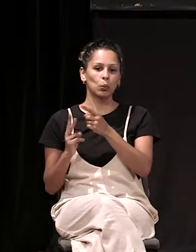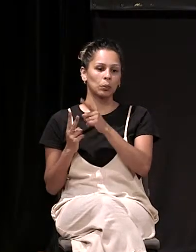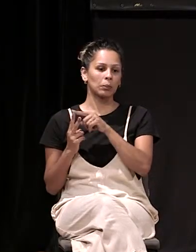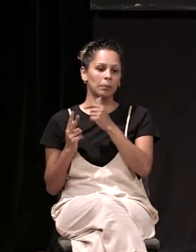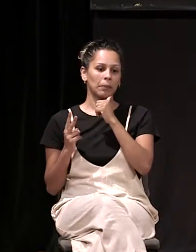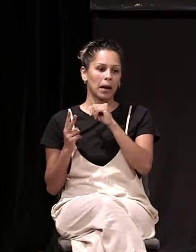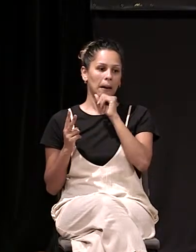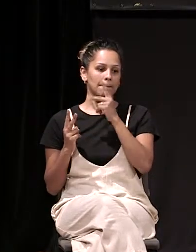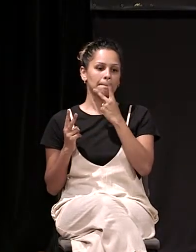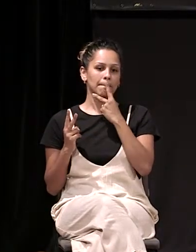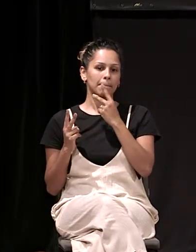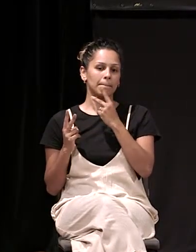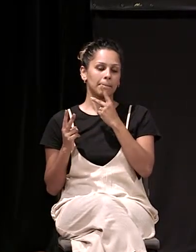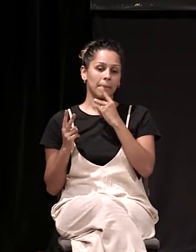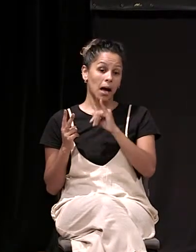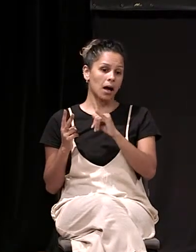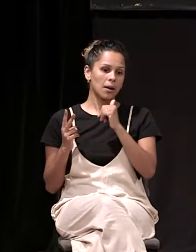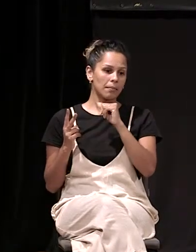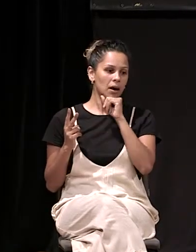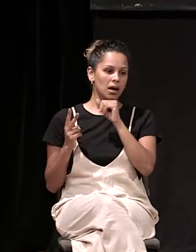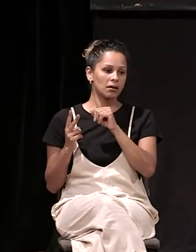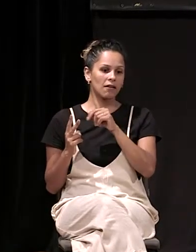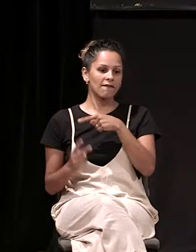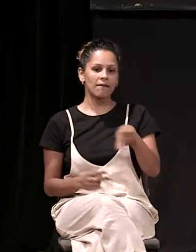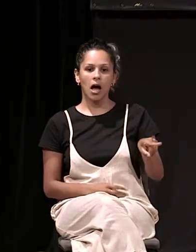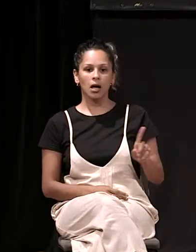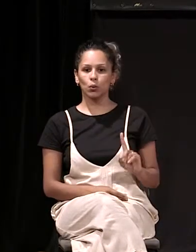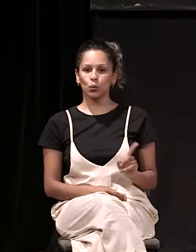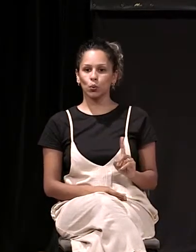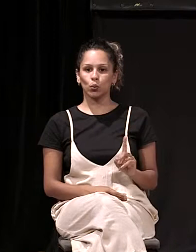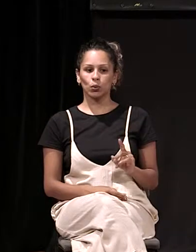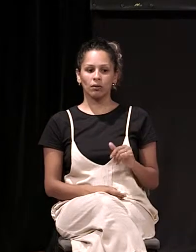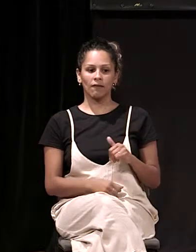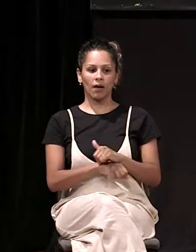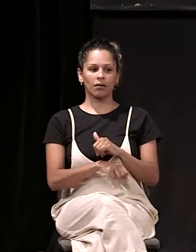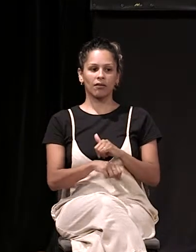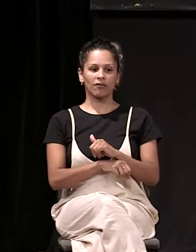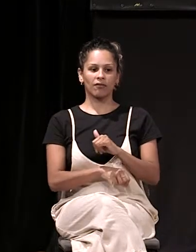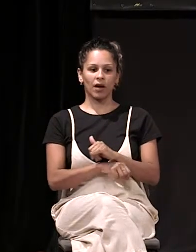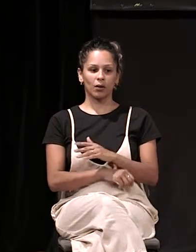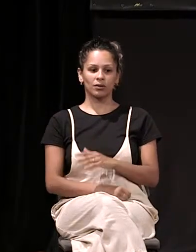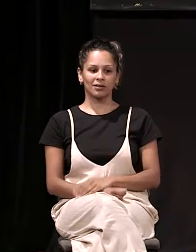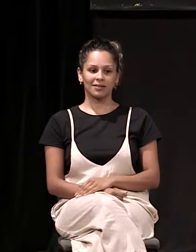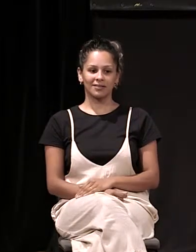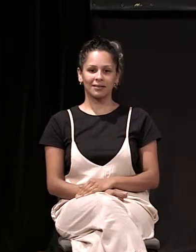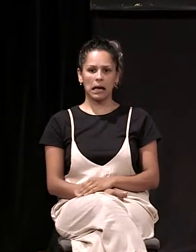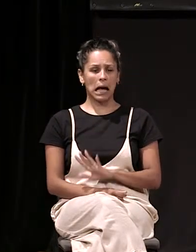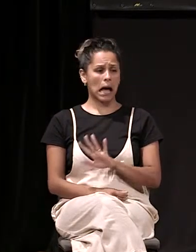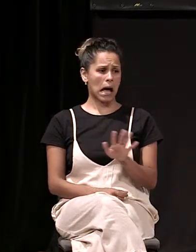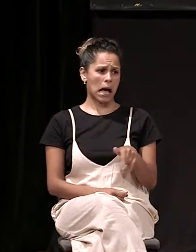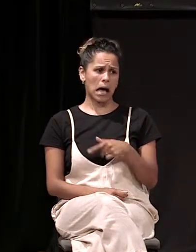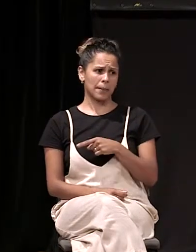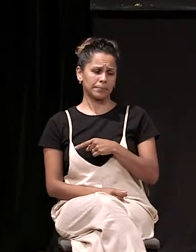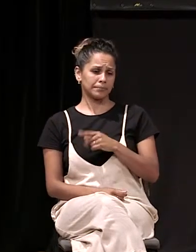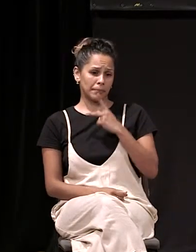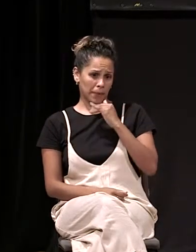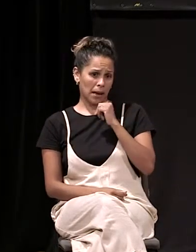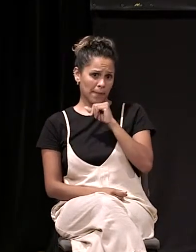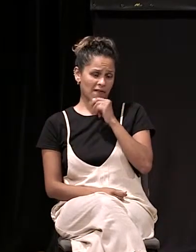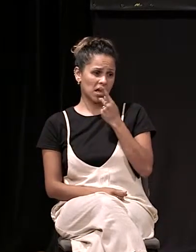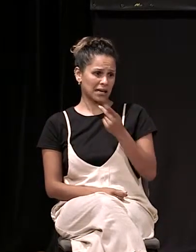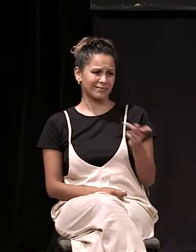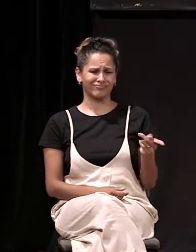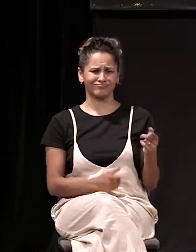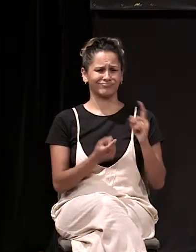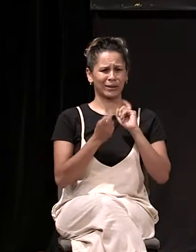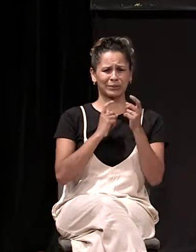faz pesquisa e fazemos grupos focais com os pais dizem que eles não vão porque as reuniões são muito chatas. E eles vão, a professora